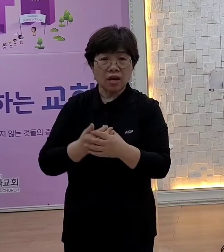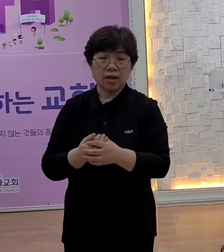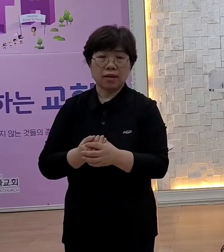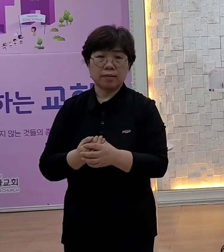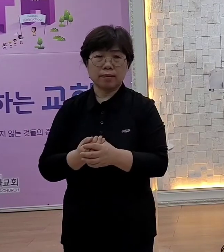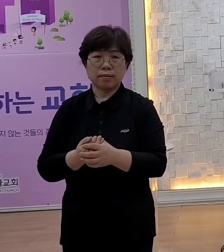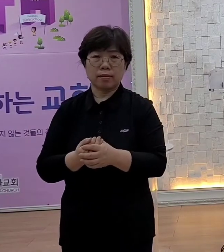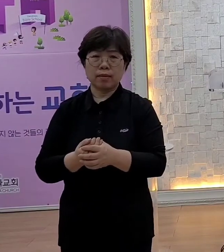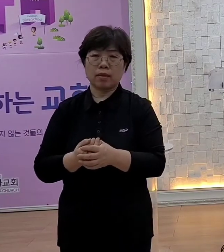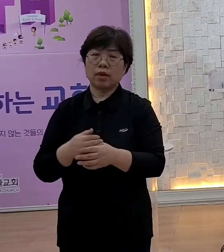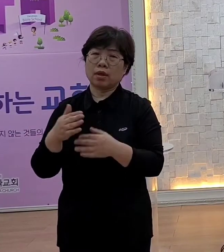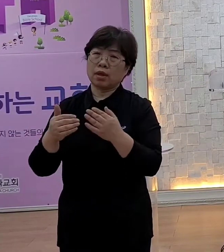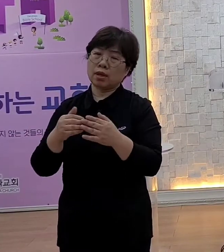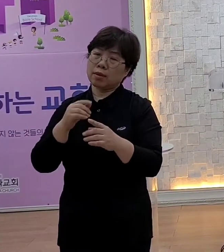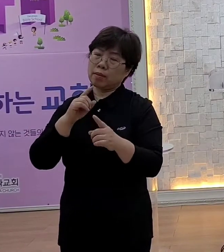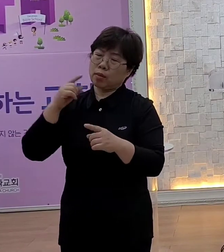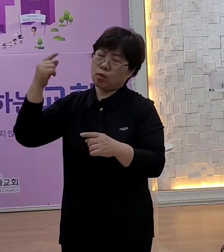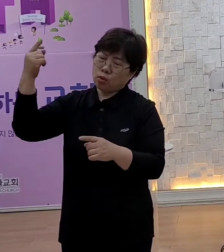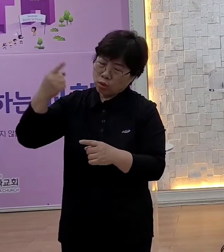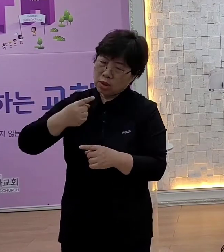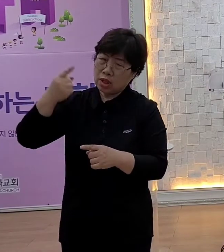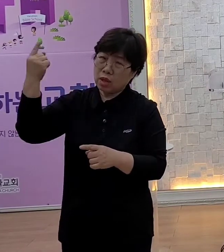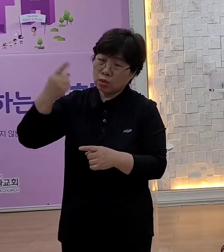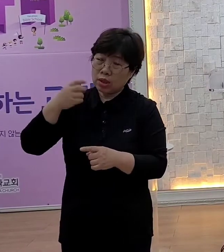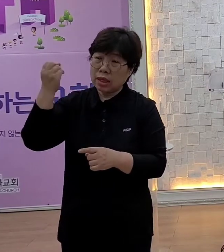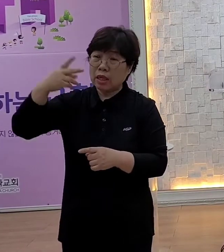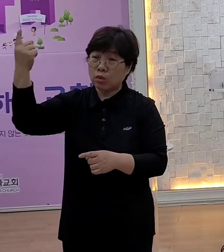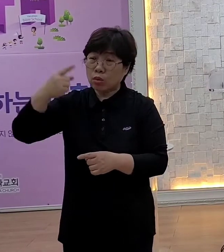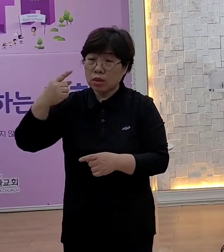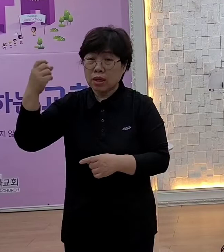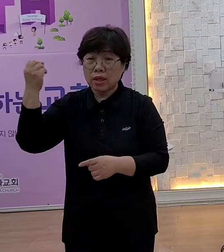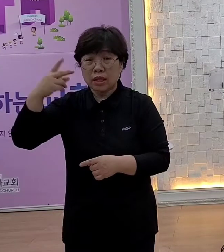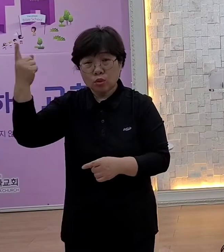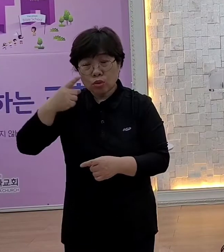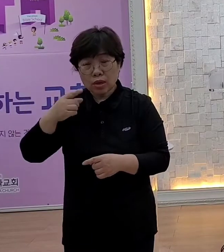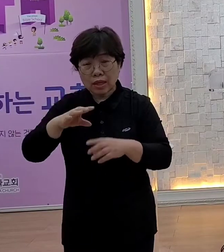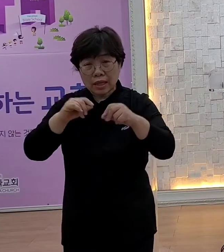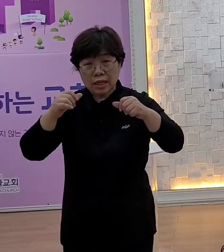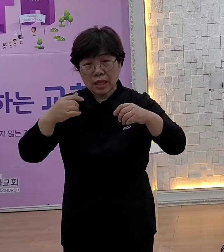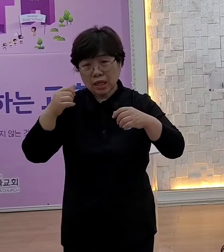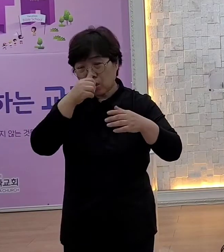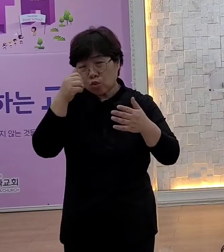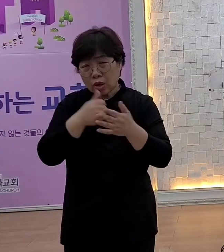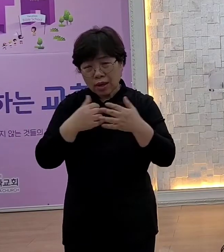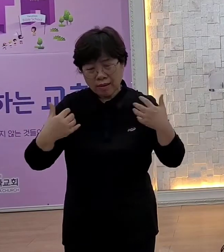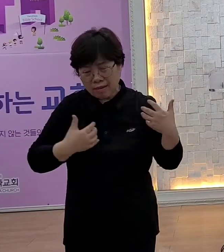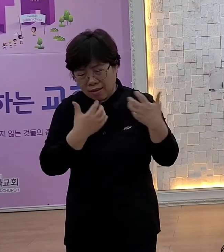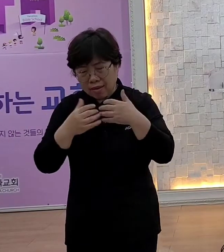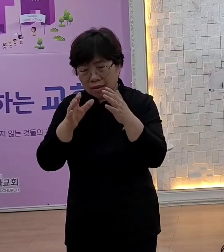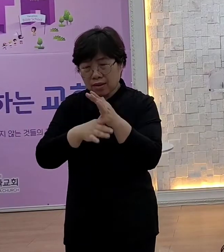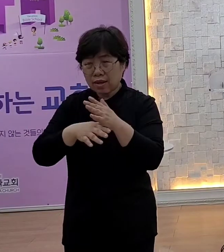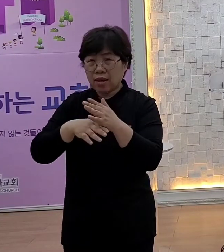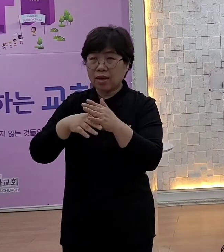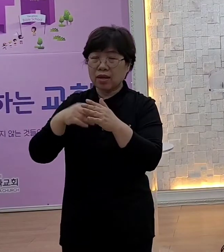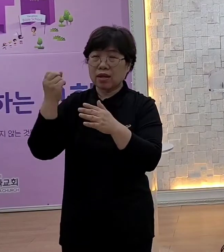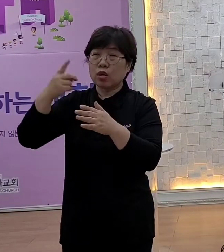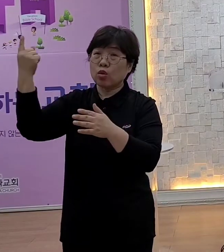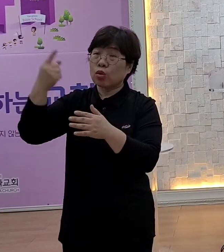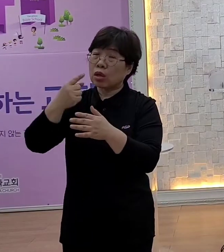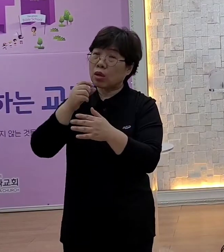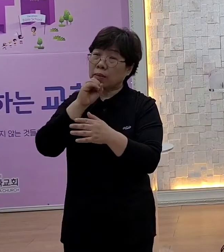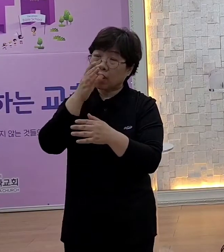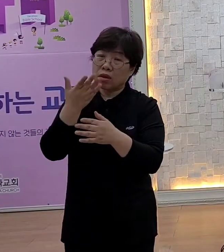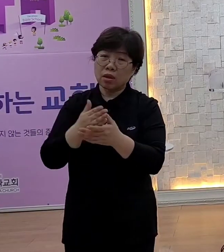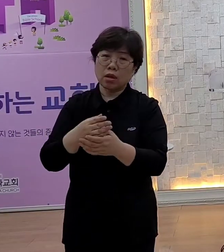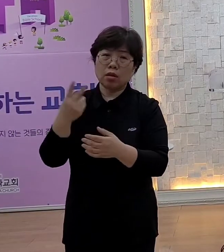그렇게 오시겠다고 말세가 되면 이 땅에 죄악이 관영하면 주님 오시겠다고 그렇게 말씀하고 가셨는데 2000년이